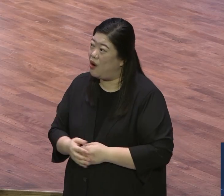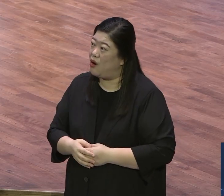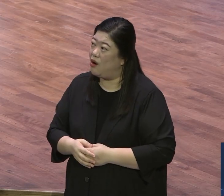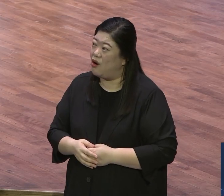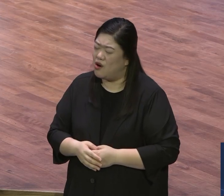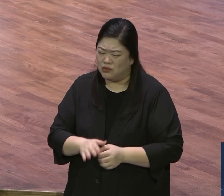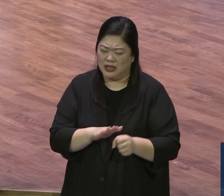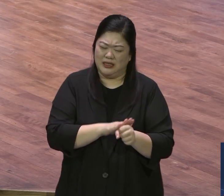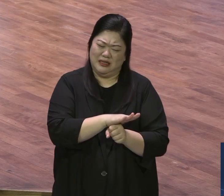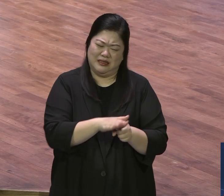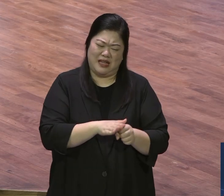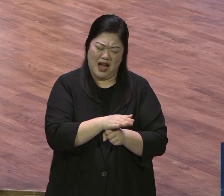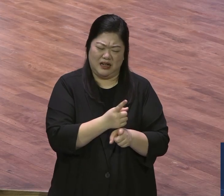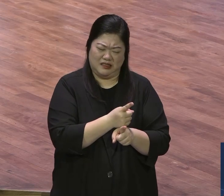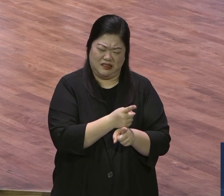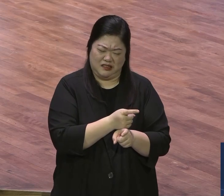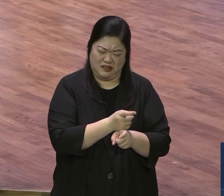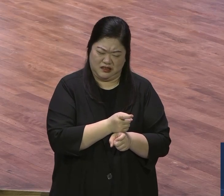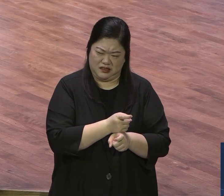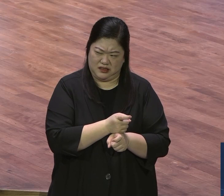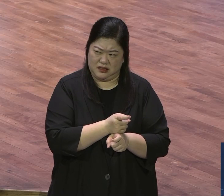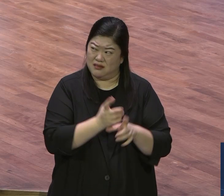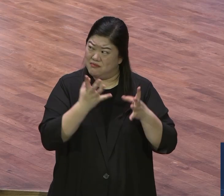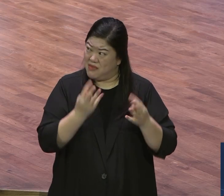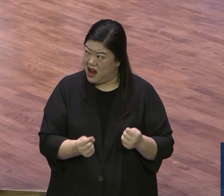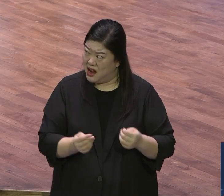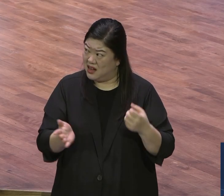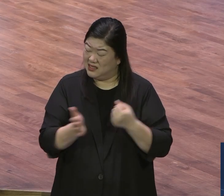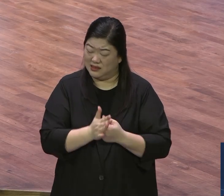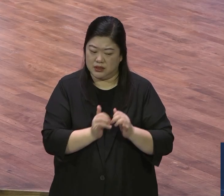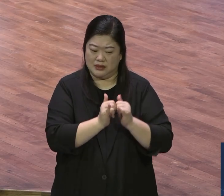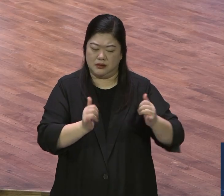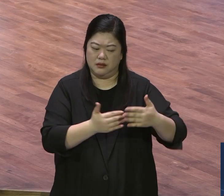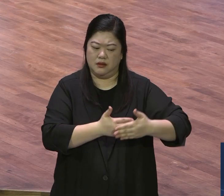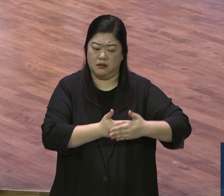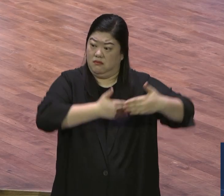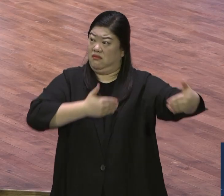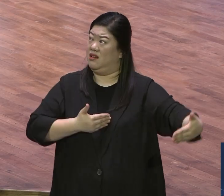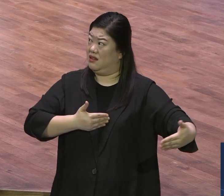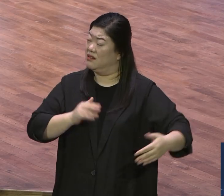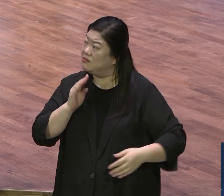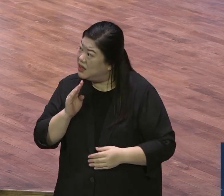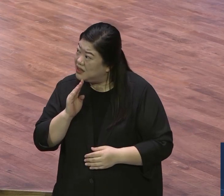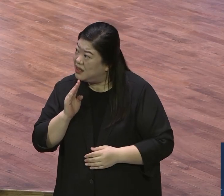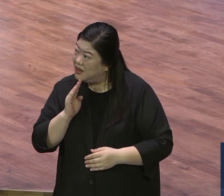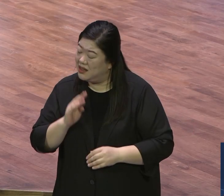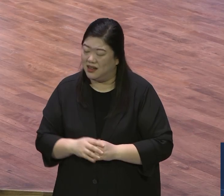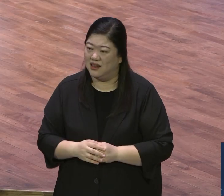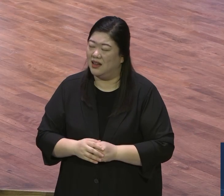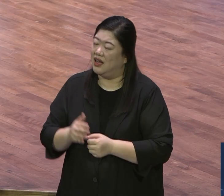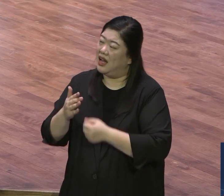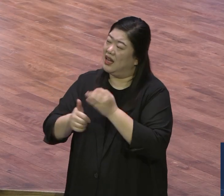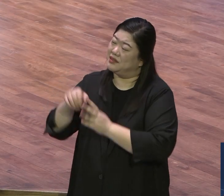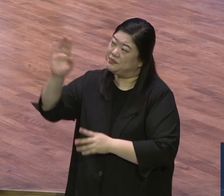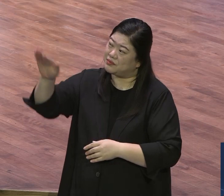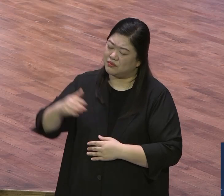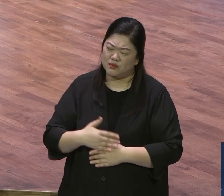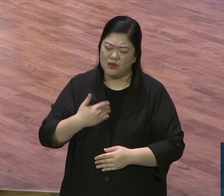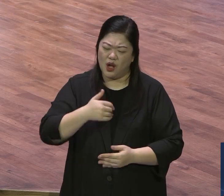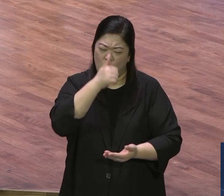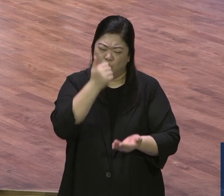사랑을 안했으면 서로 다 거리를 두고 두고 두고 살아라 하십니까? 하나님 우리가 얼마나 서로 죄를